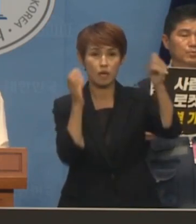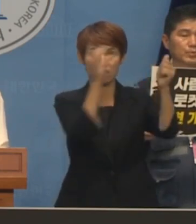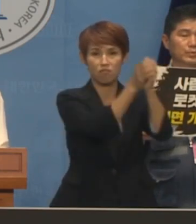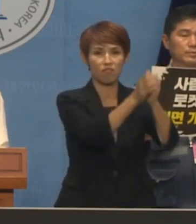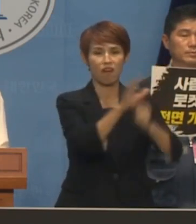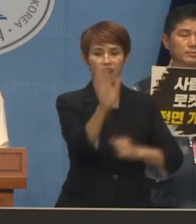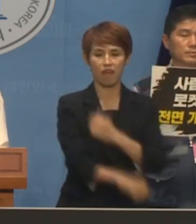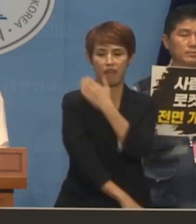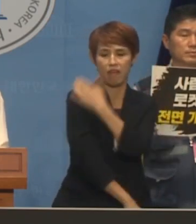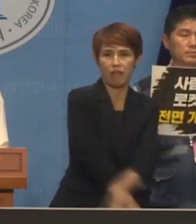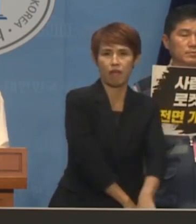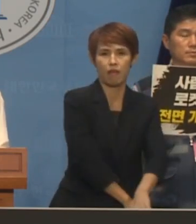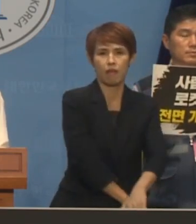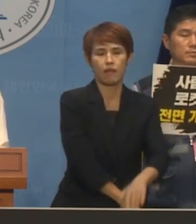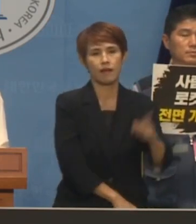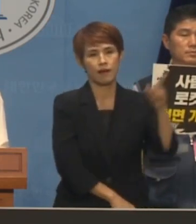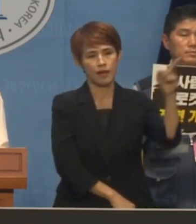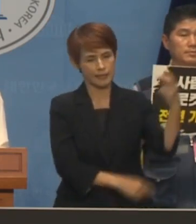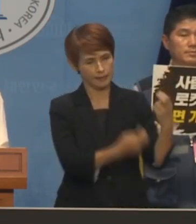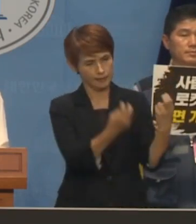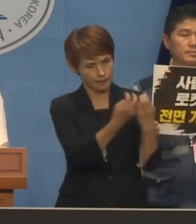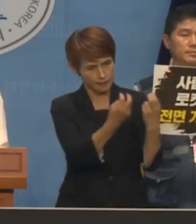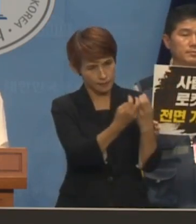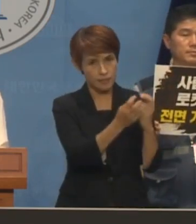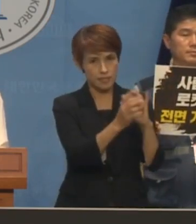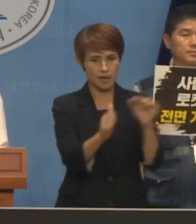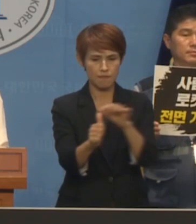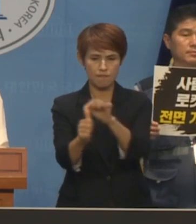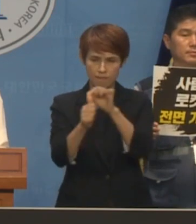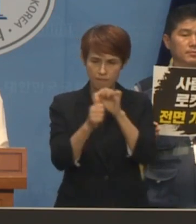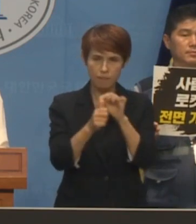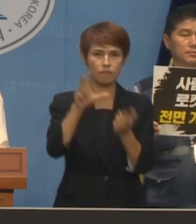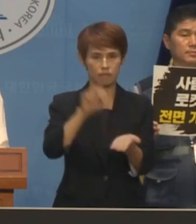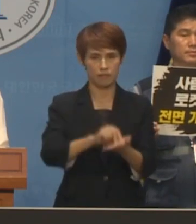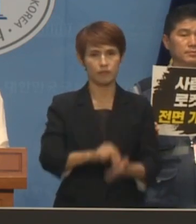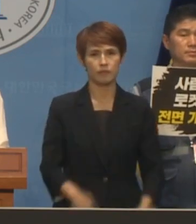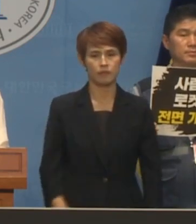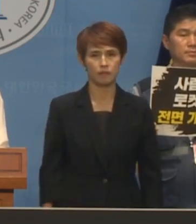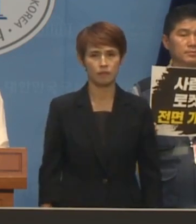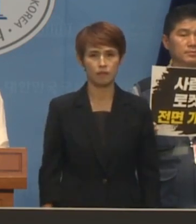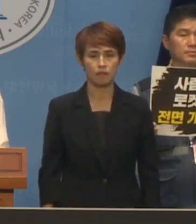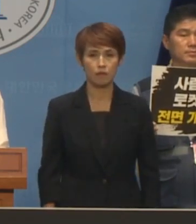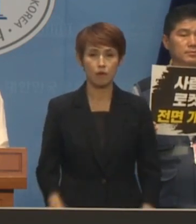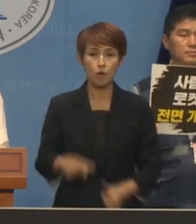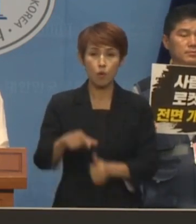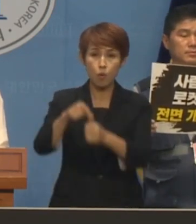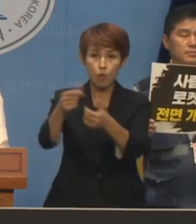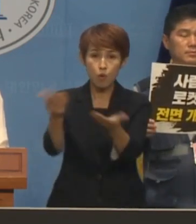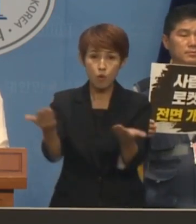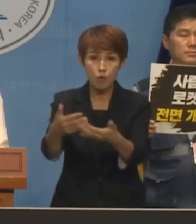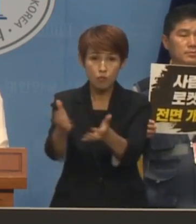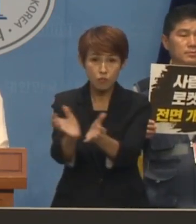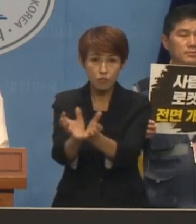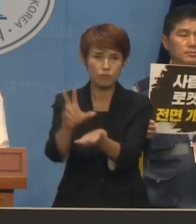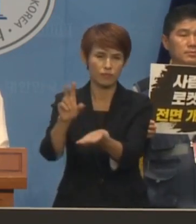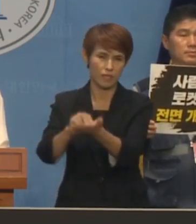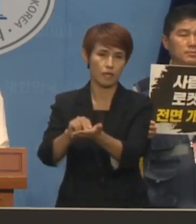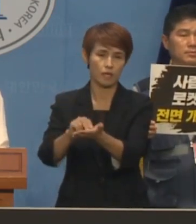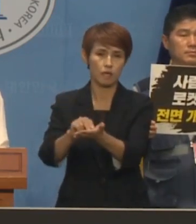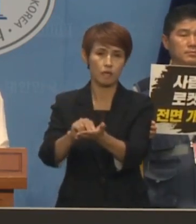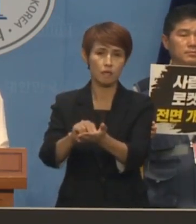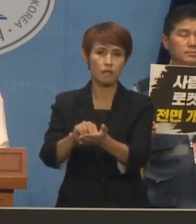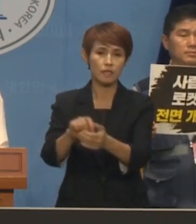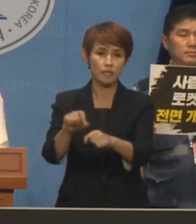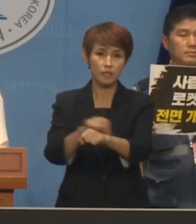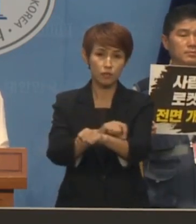쿠팡의 꼼수고 고용일 따름입니다 고용 노동부도 문제입니다 특수고용 노동자를